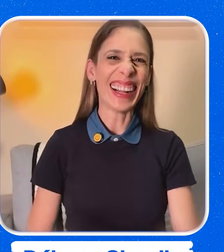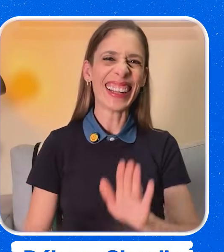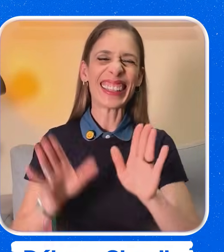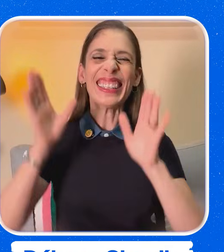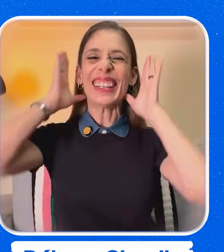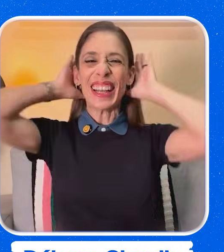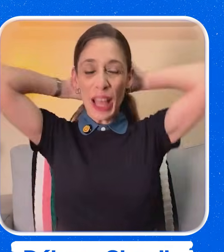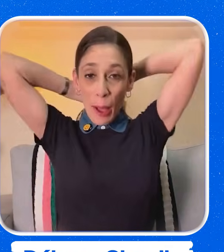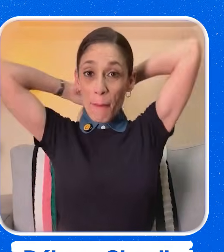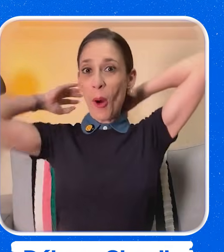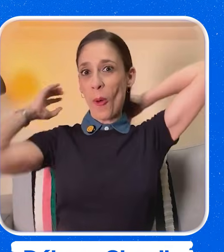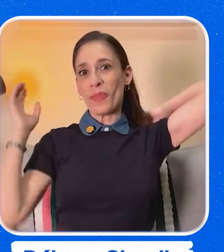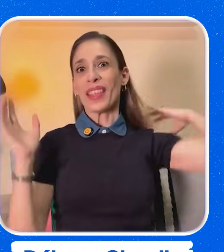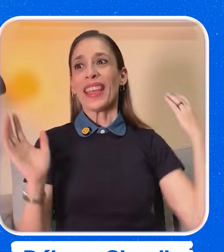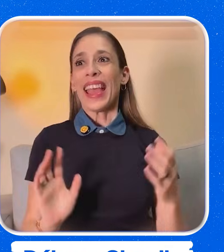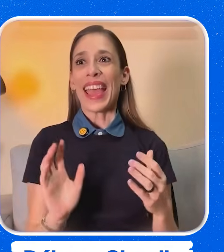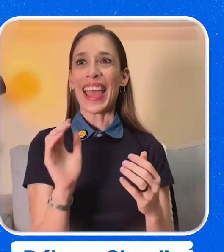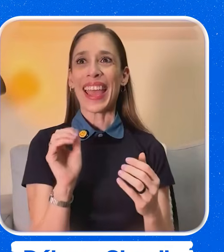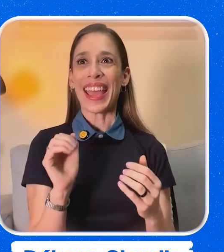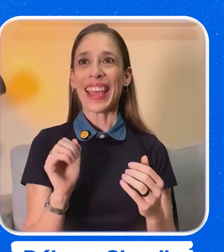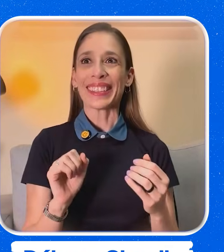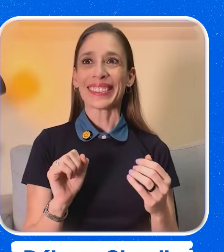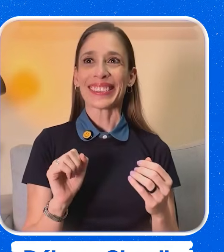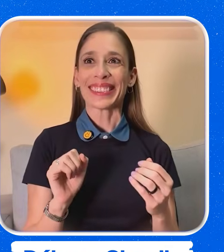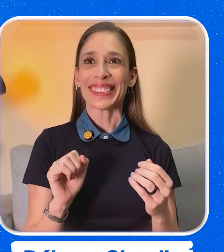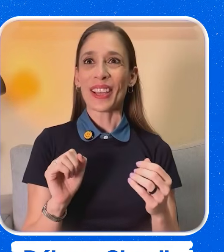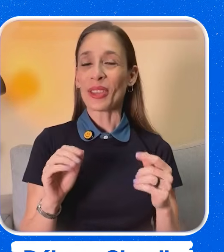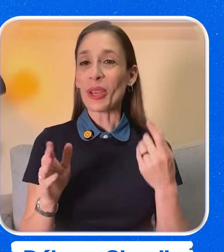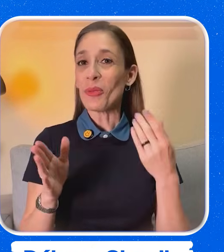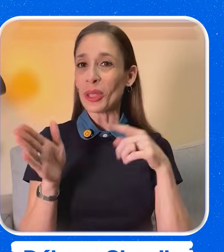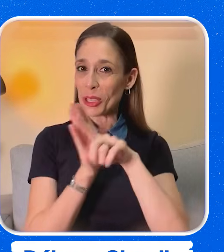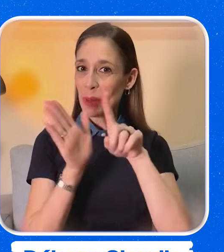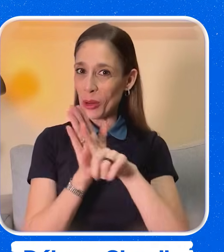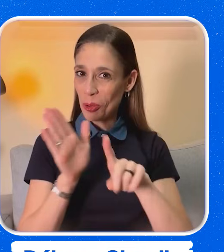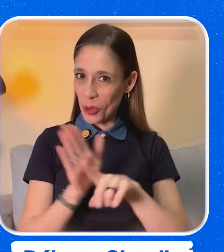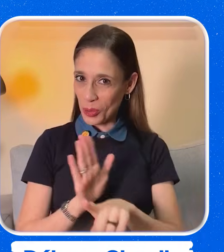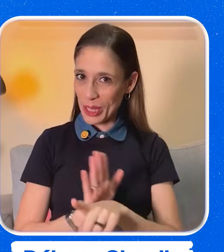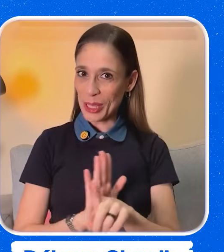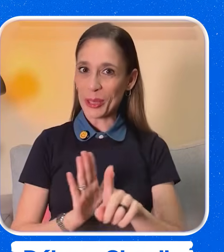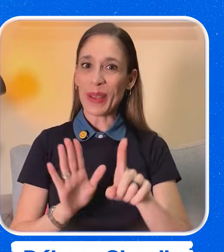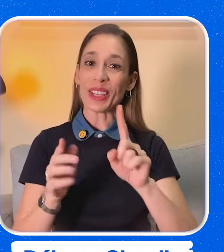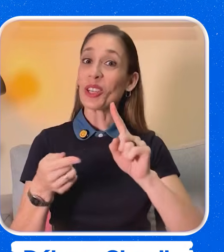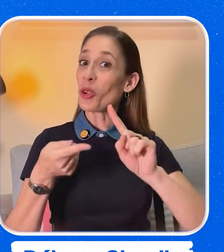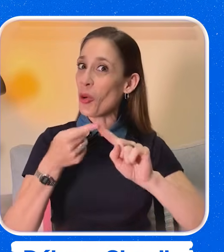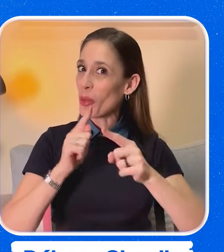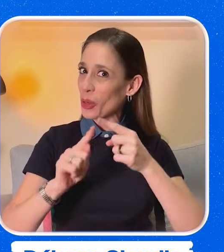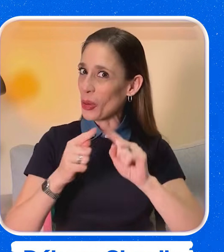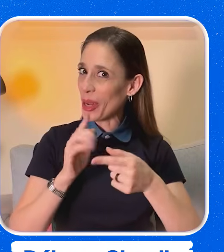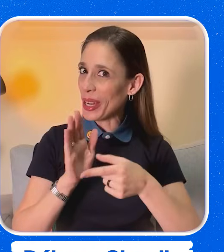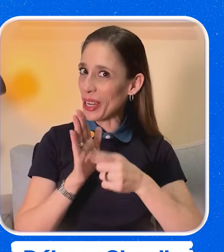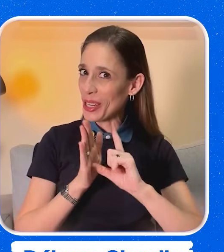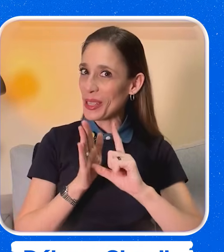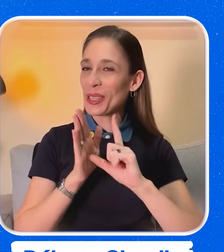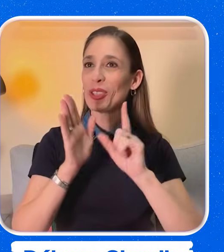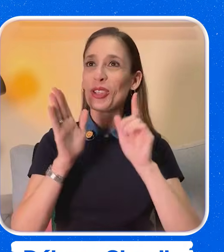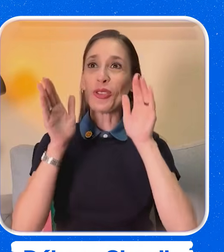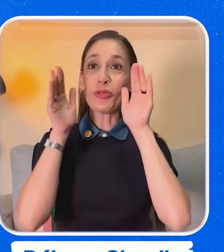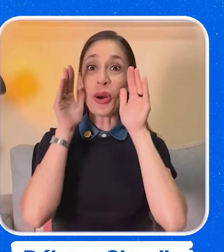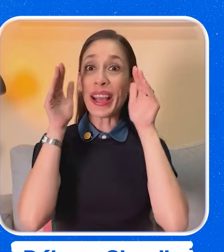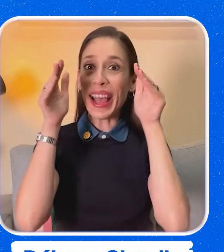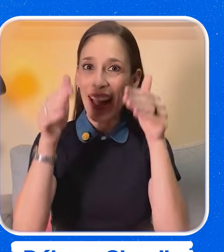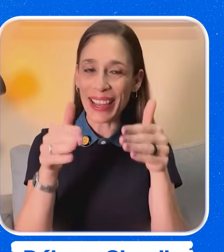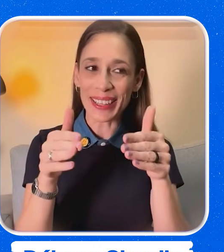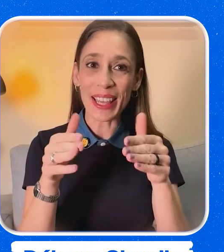Sim. Bom, é, eu tenho muitas perguntas, mas a gente combinou antes